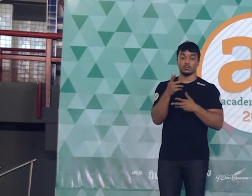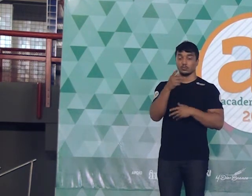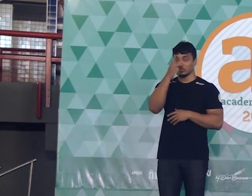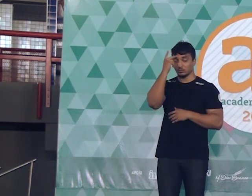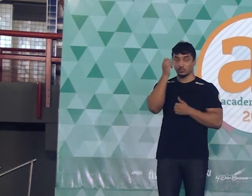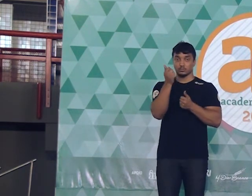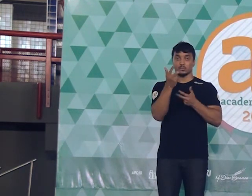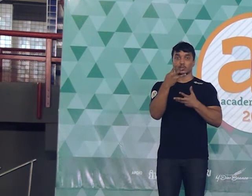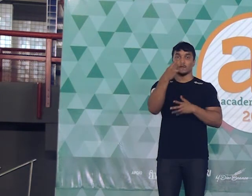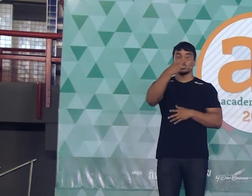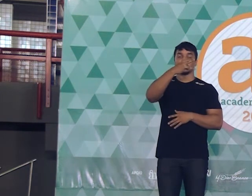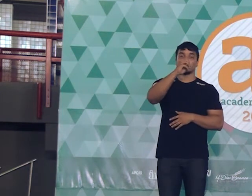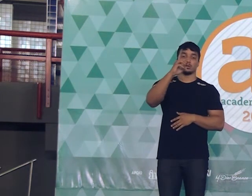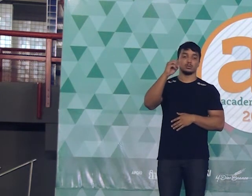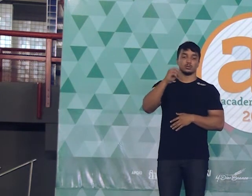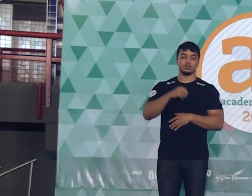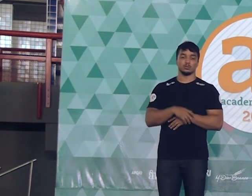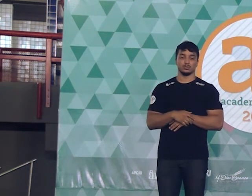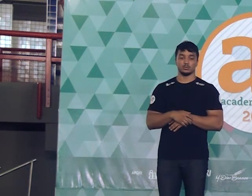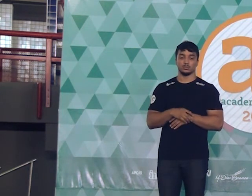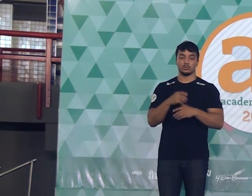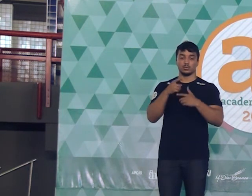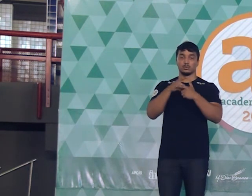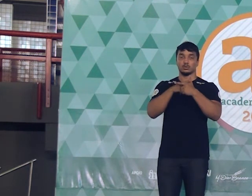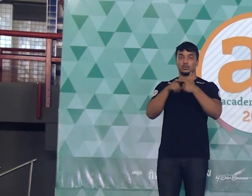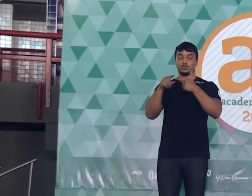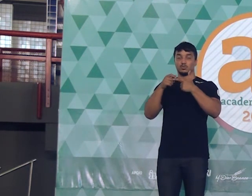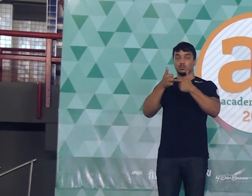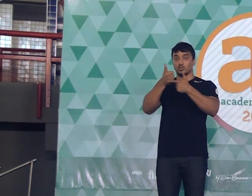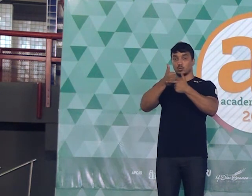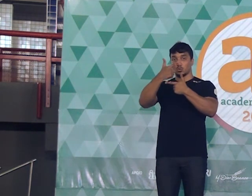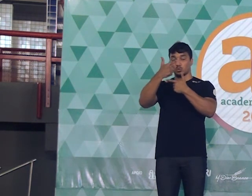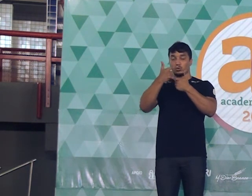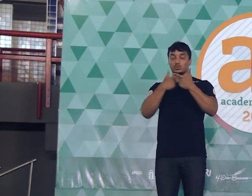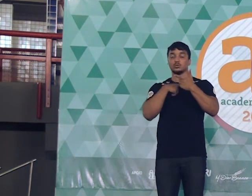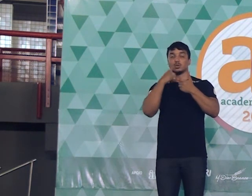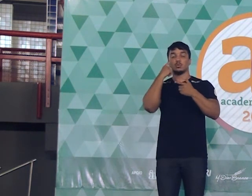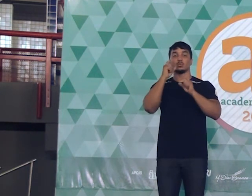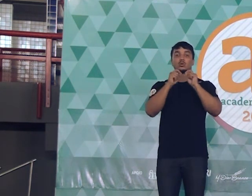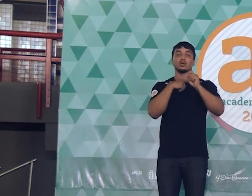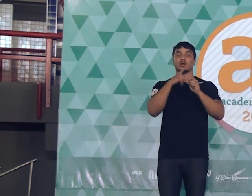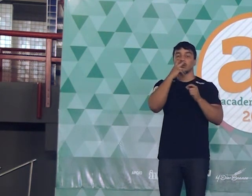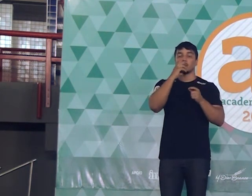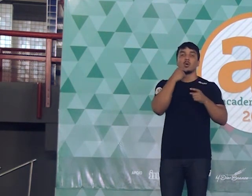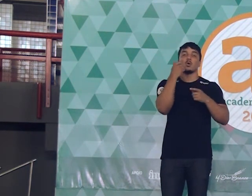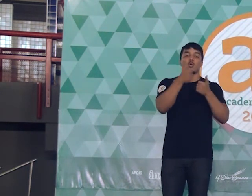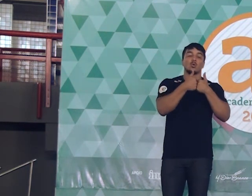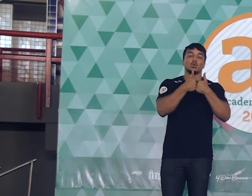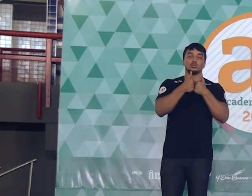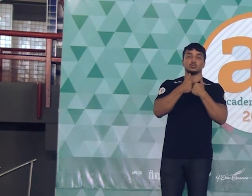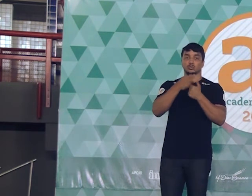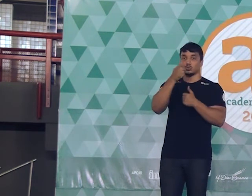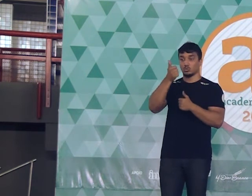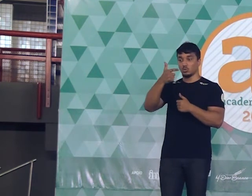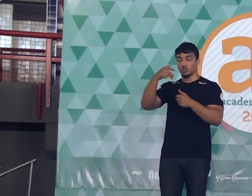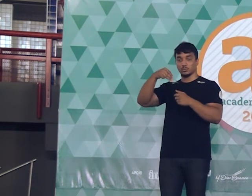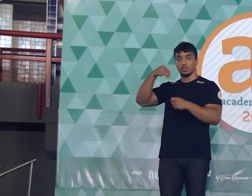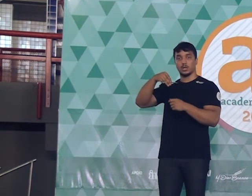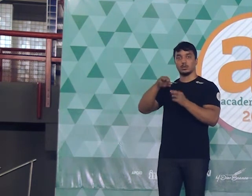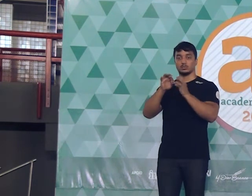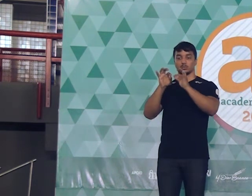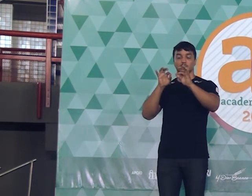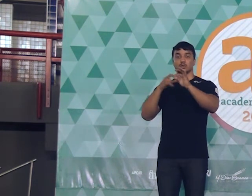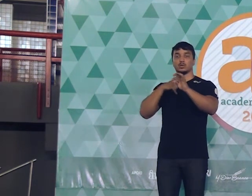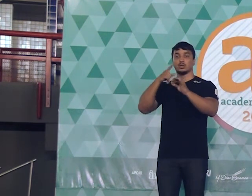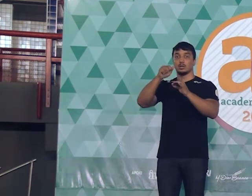ônibus. 300 dividido por 12 vai me dar o número de ônibus. Cada ônibus tem 12 metros.